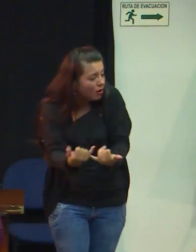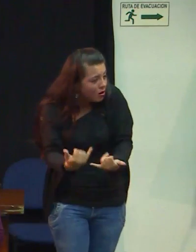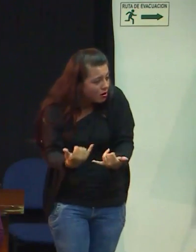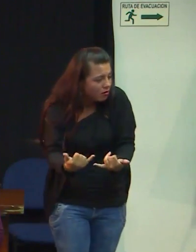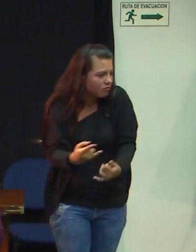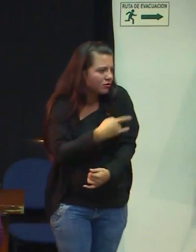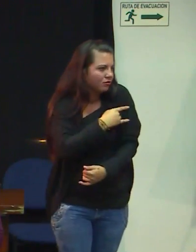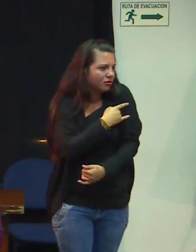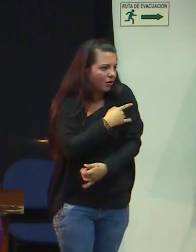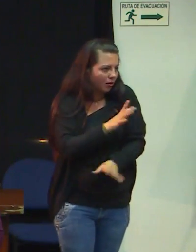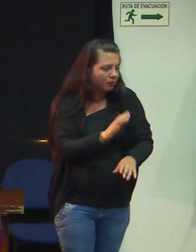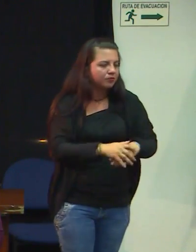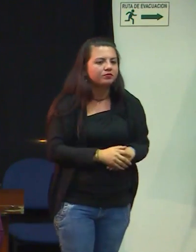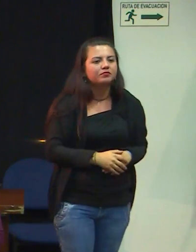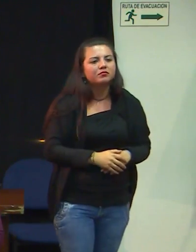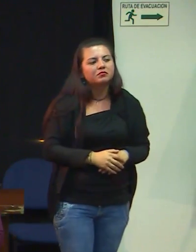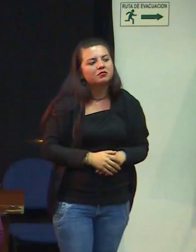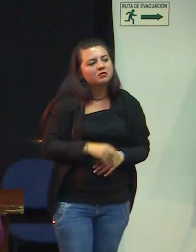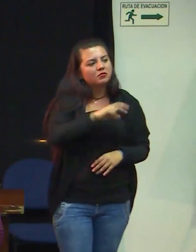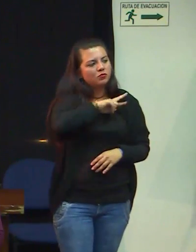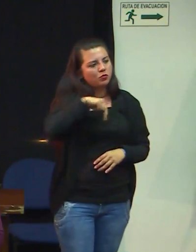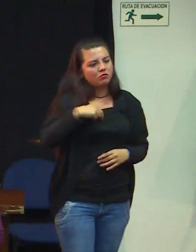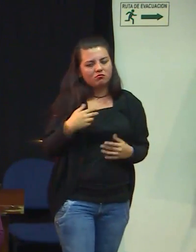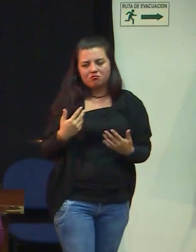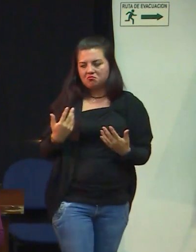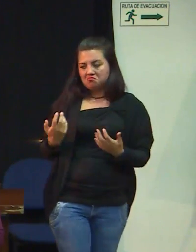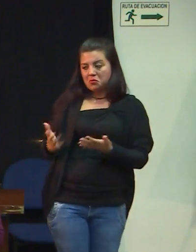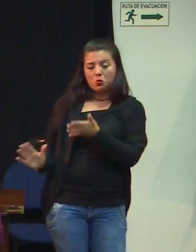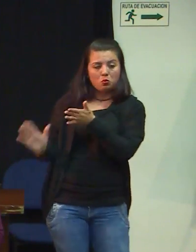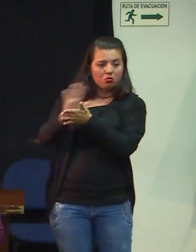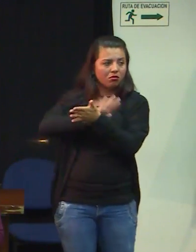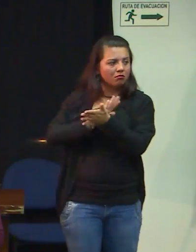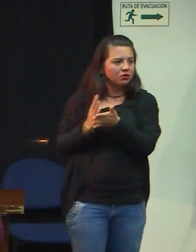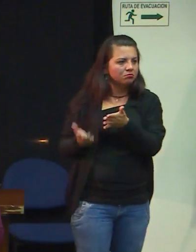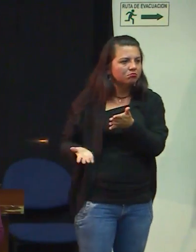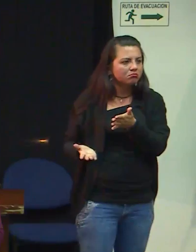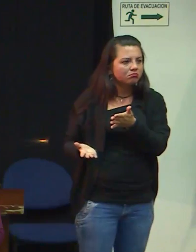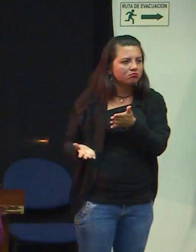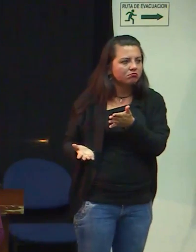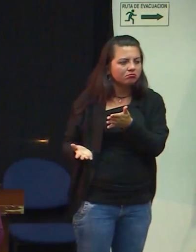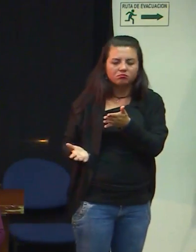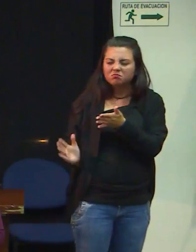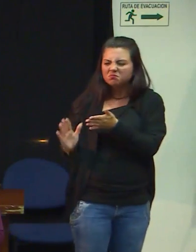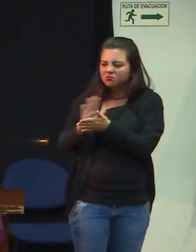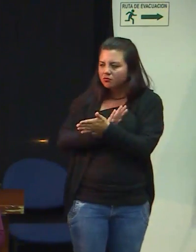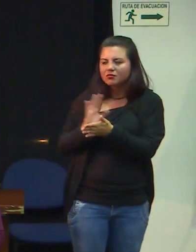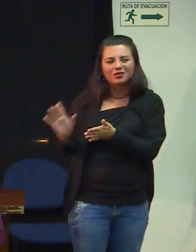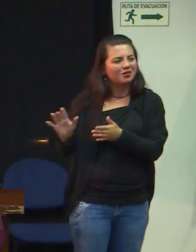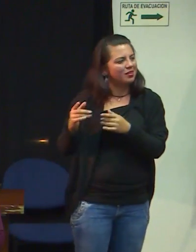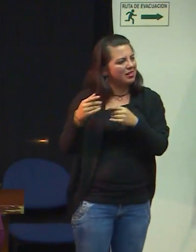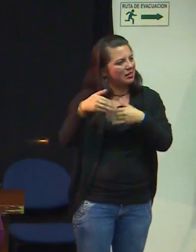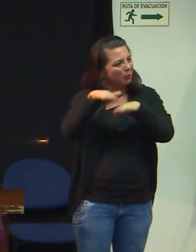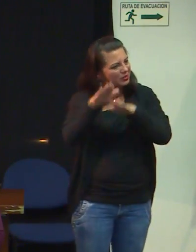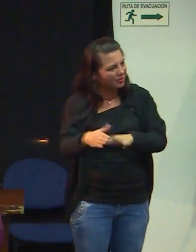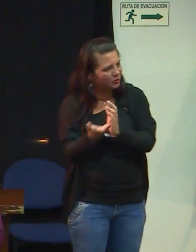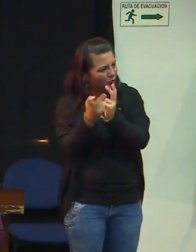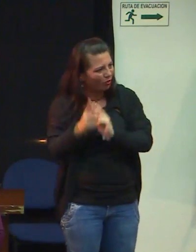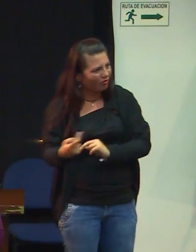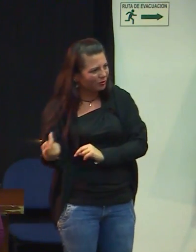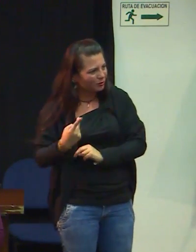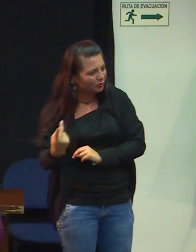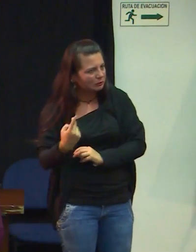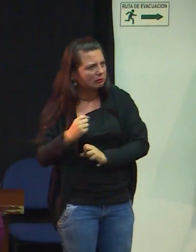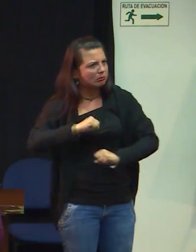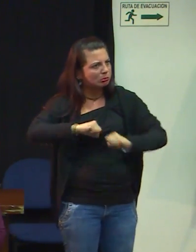universidad. Entonces nosotros queremos saber a partir pues, de toda su representación estudiantil y